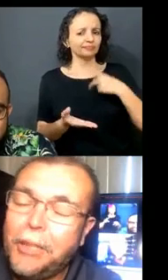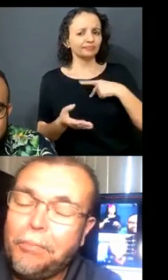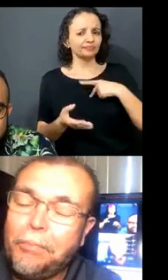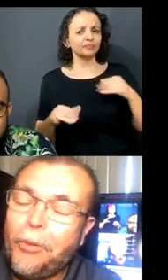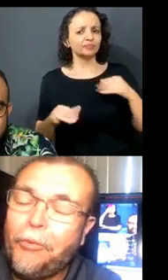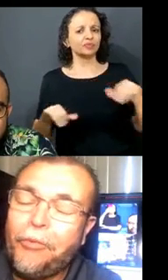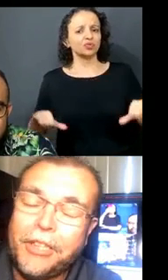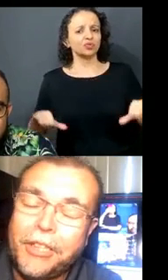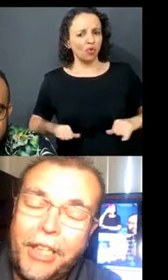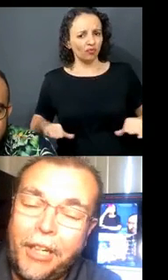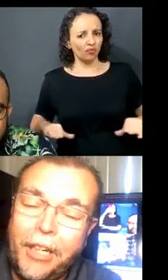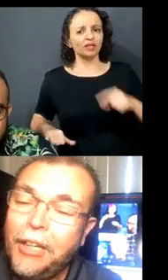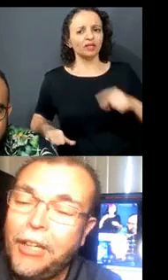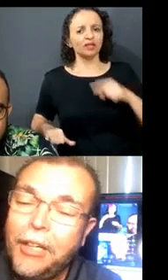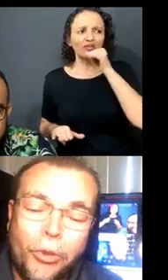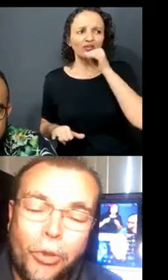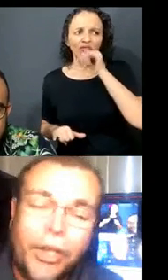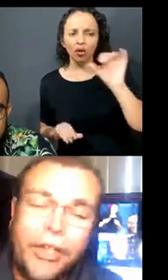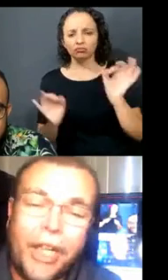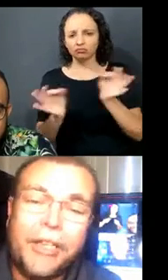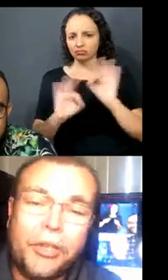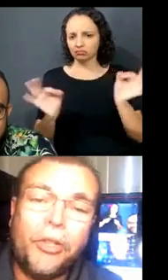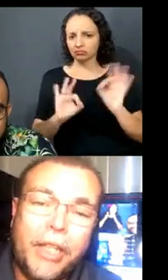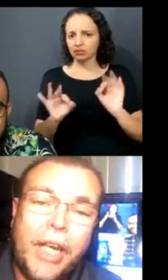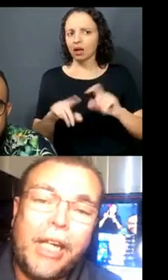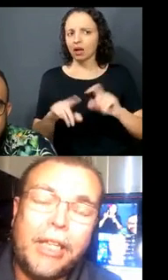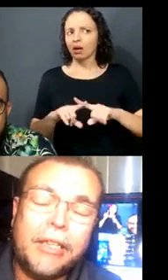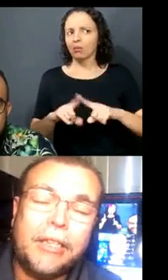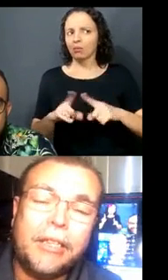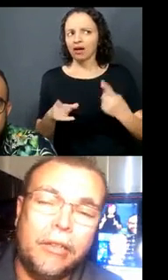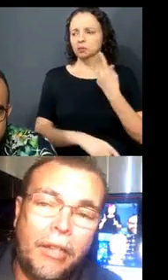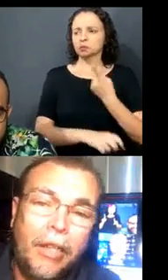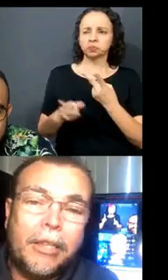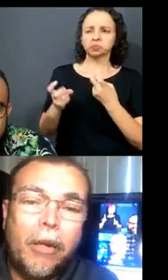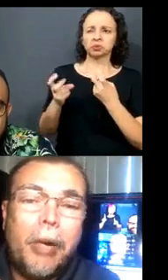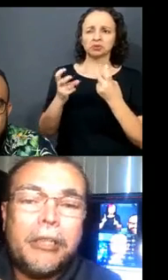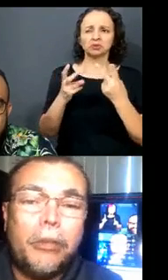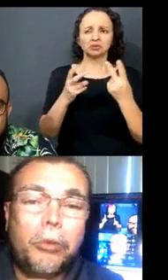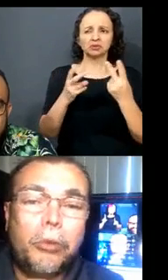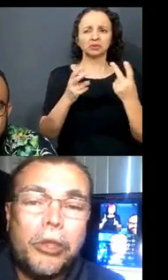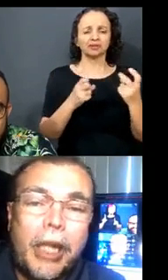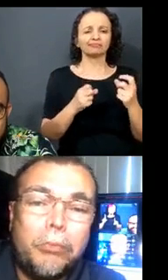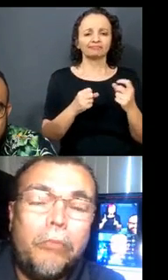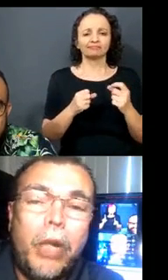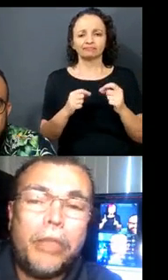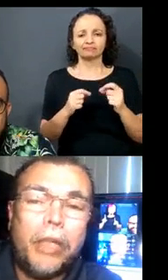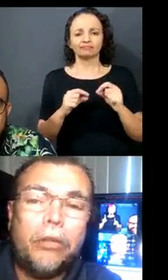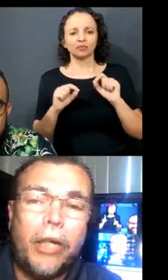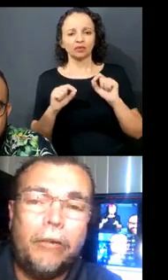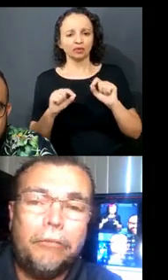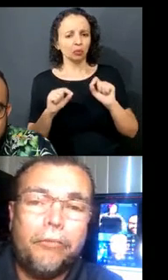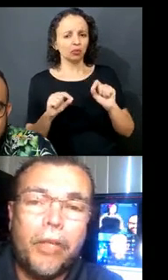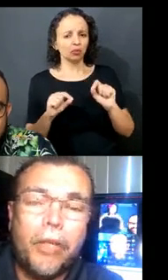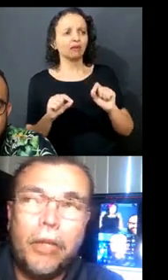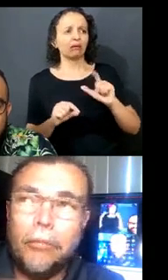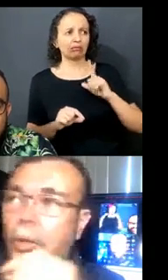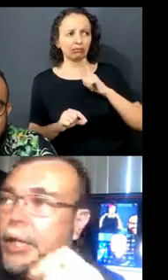questão de ser profecia, mas leitura do que a gente conhece, que estão passando por sérios problemas